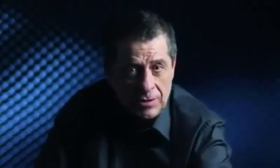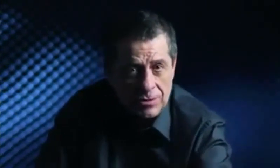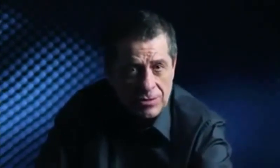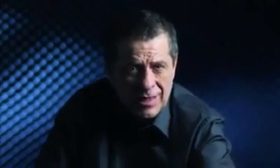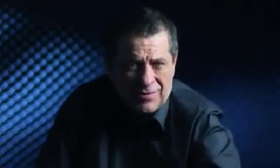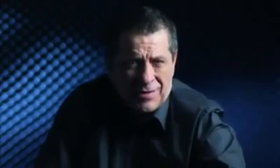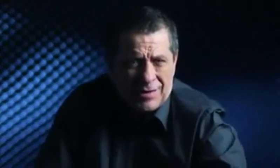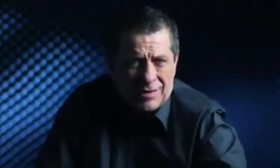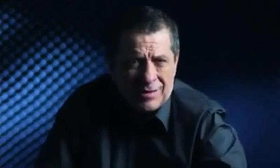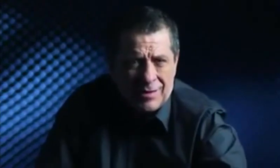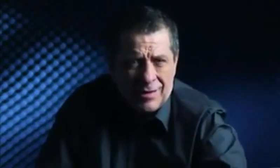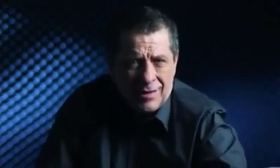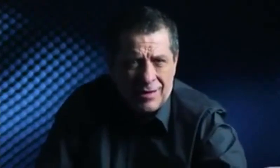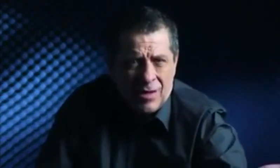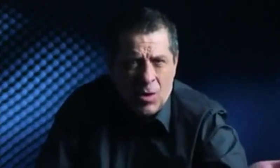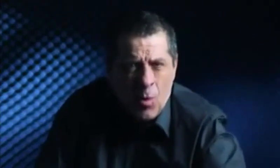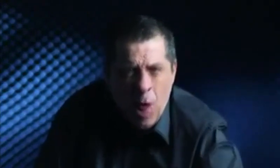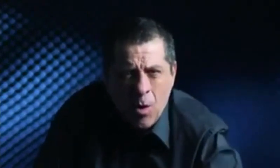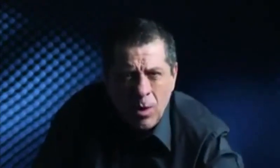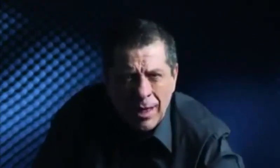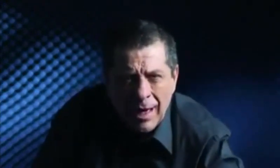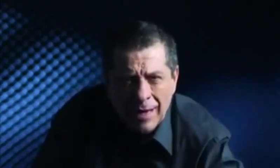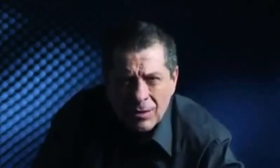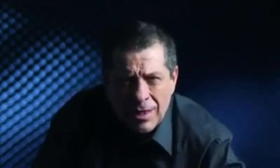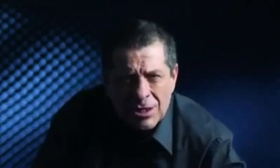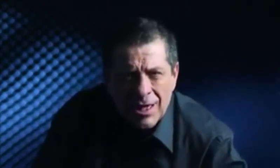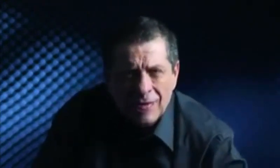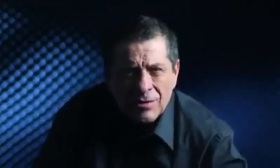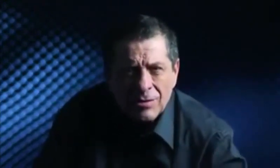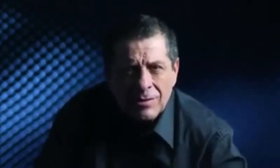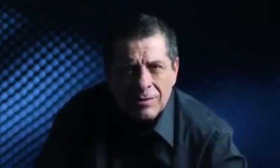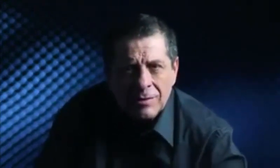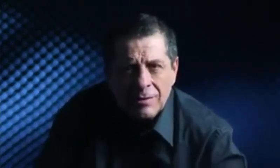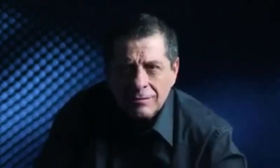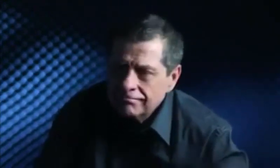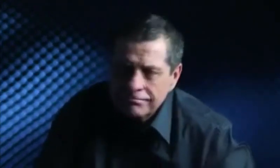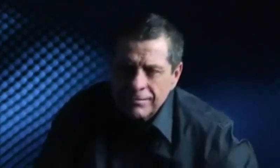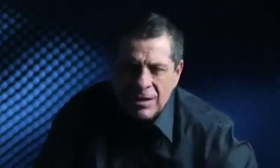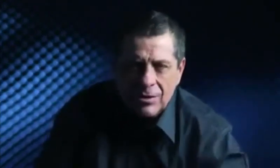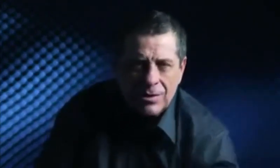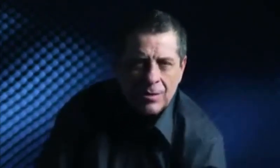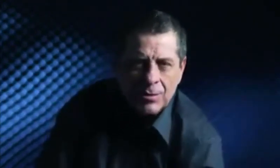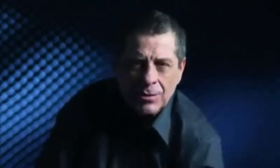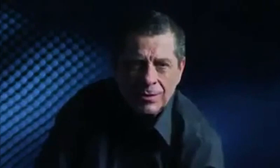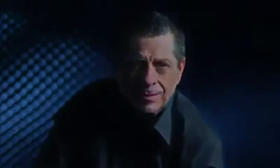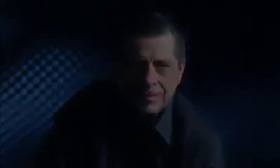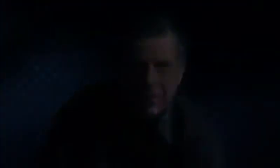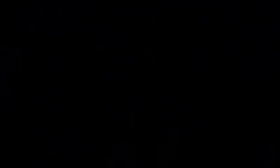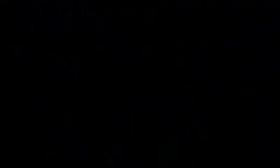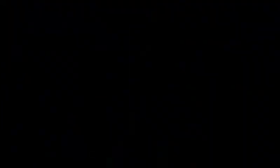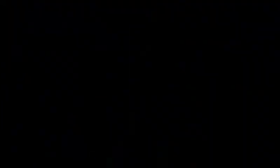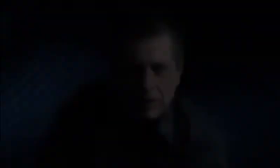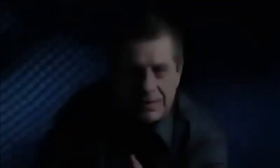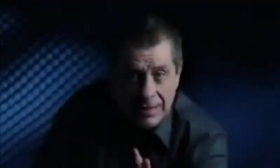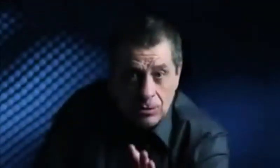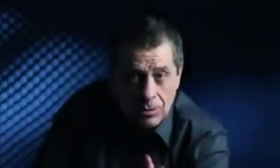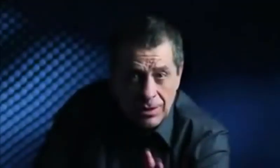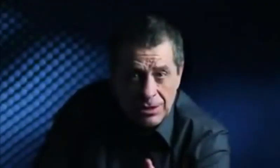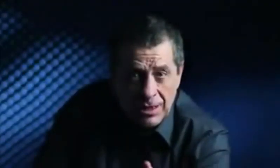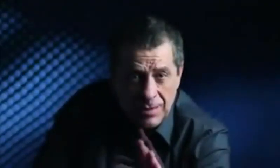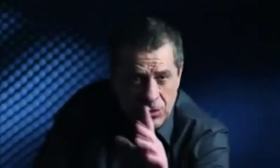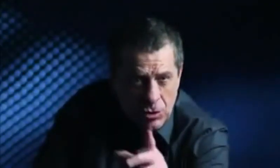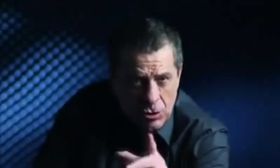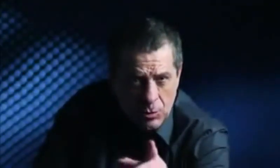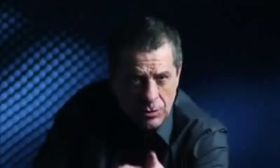os filhos, a vida. Qual o legado deixado? Não deu tempo. Pode ser